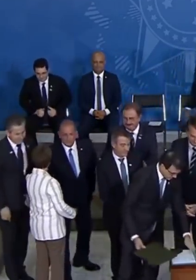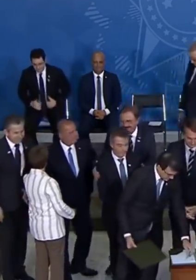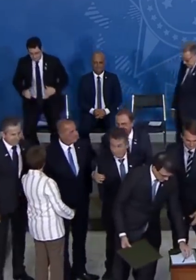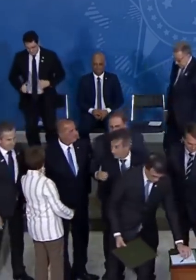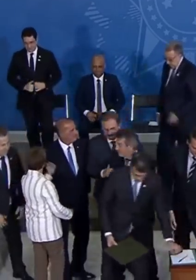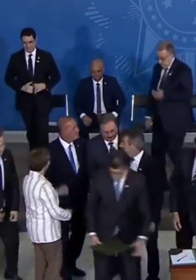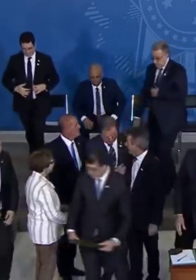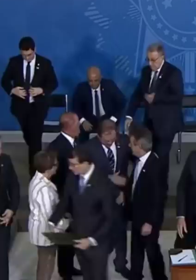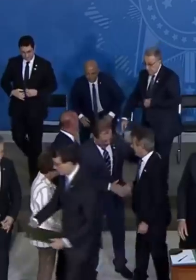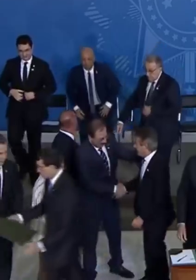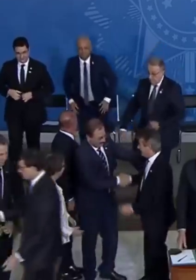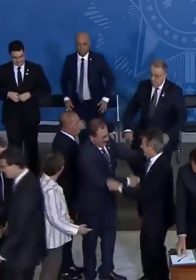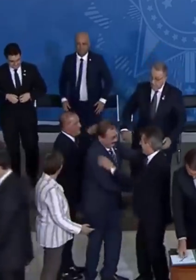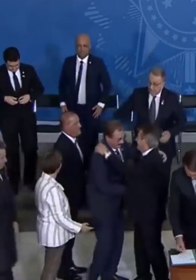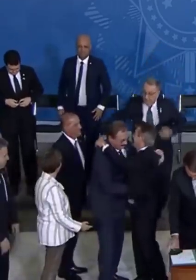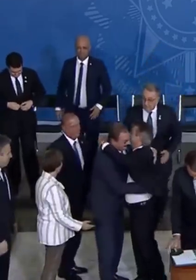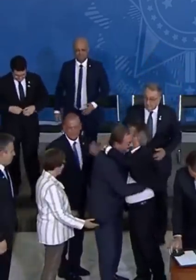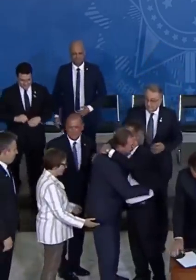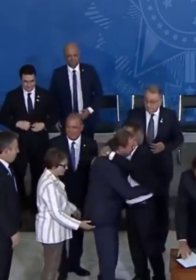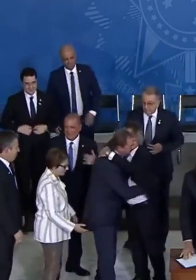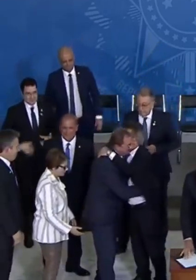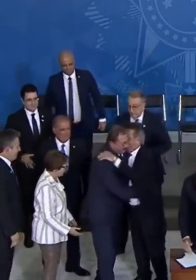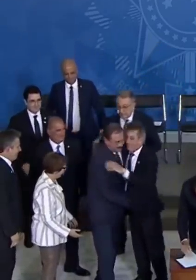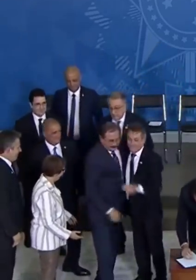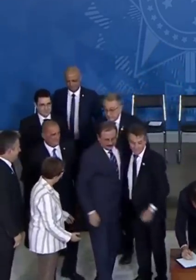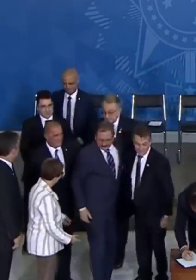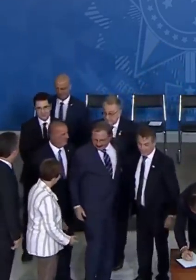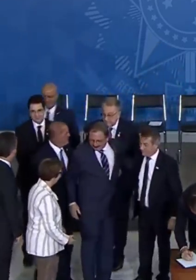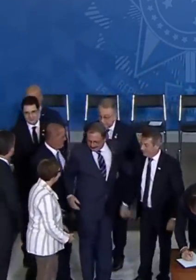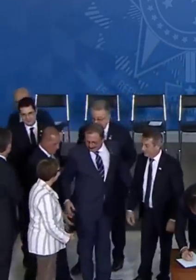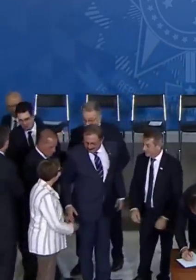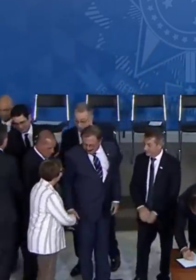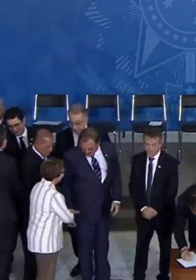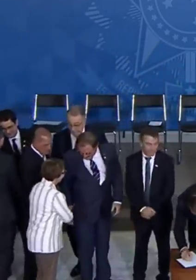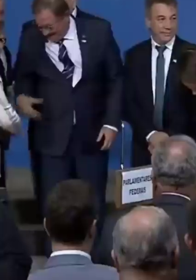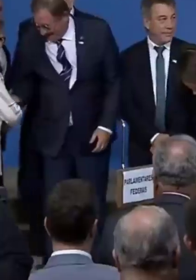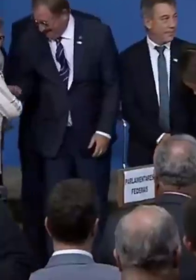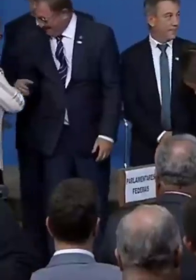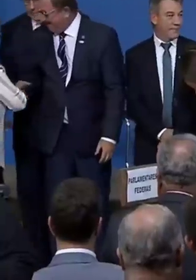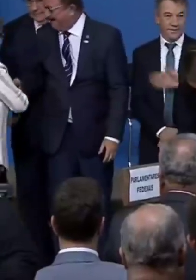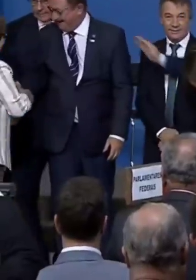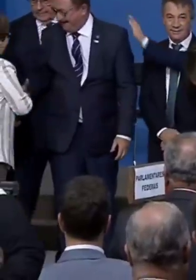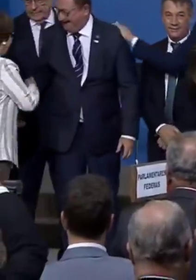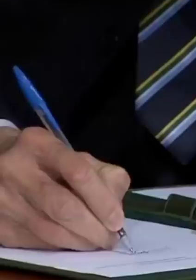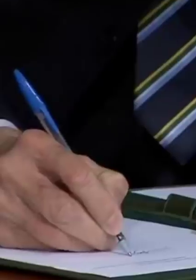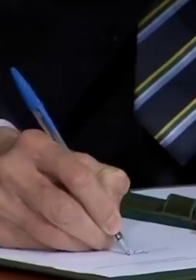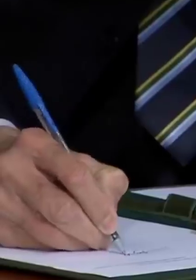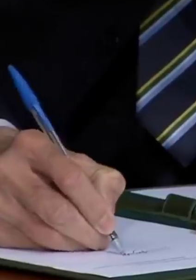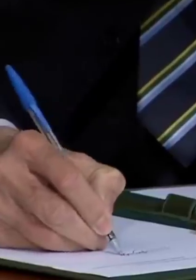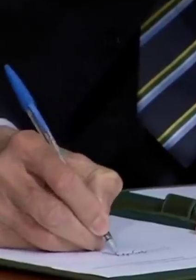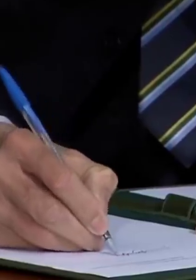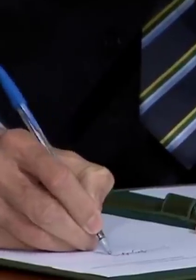Decreto que altera o decreto número 9.309, que dispõe sobre a regularização fundiária das